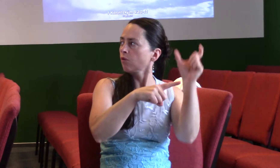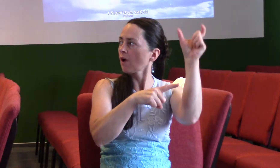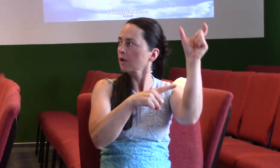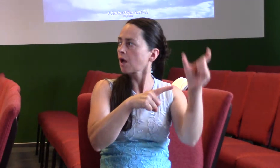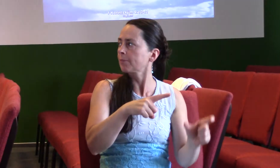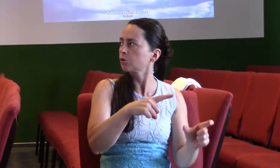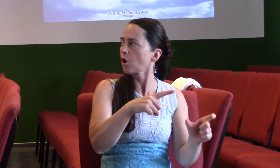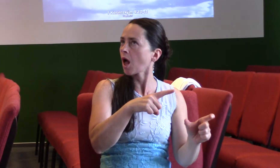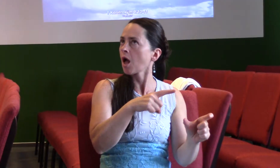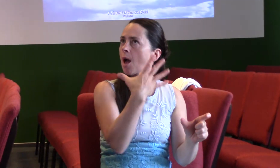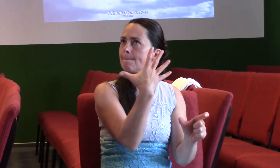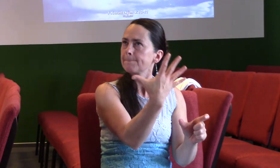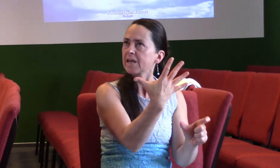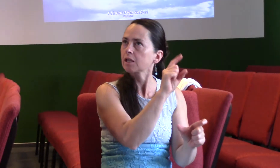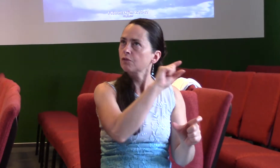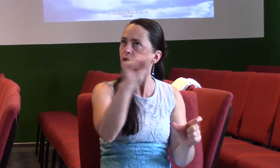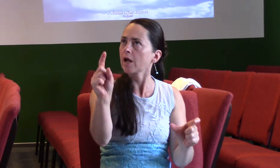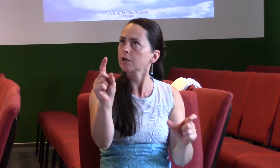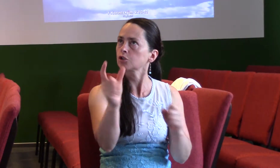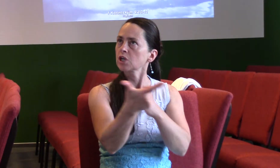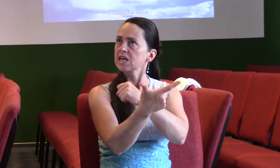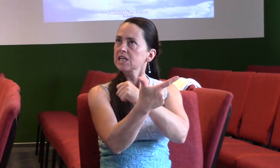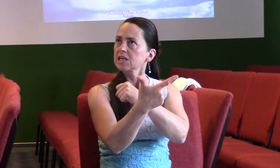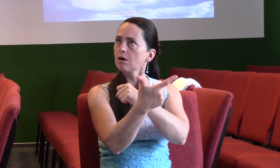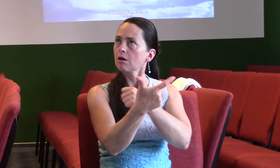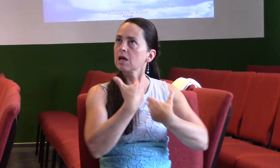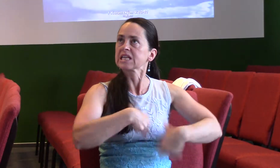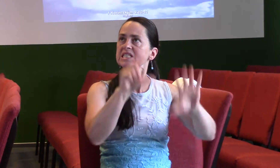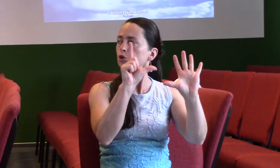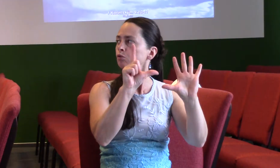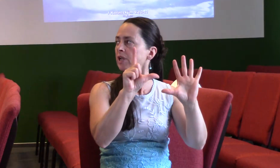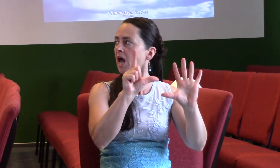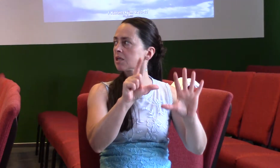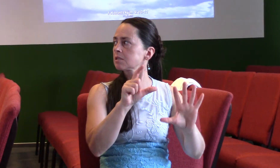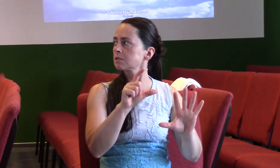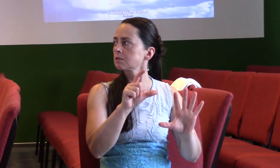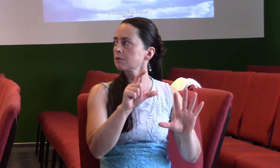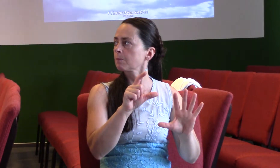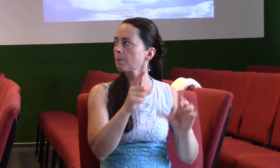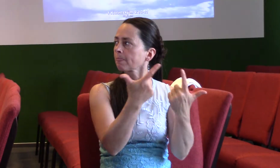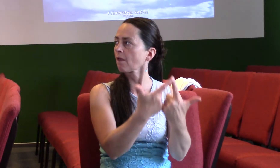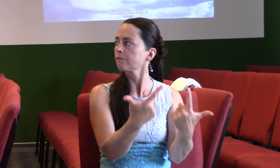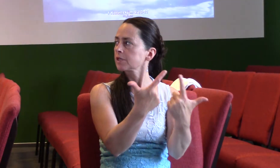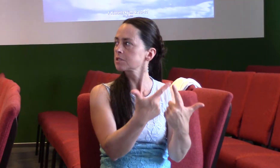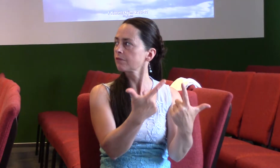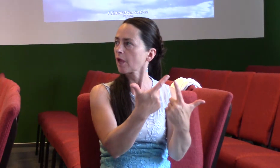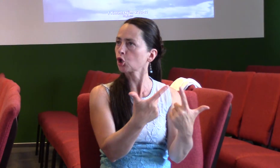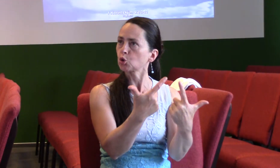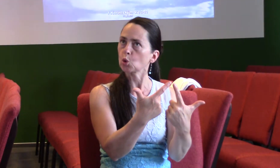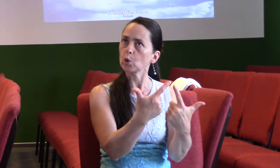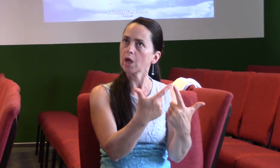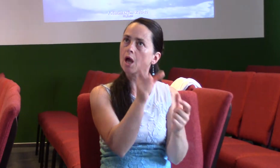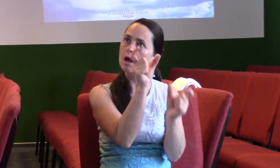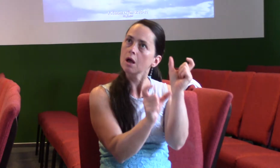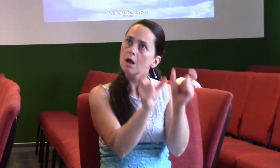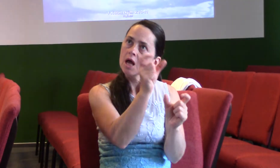se mluví o tom, že starší, kteří se dobře starají o církev, si